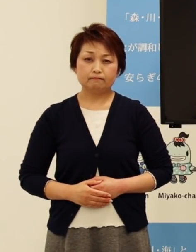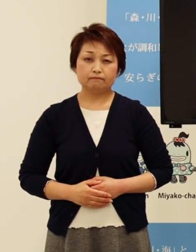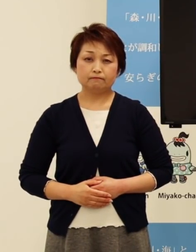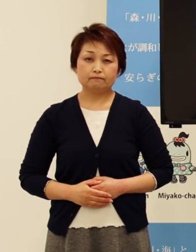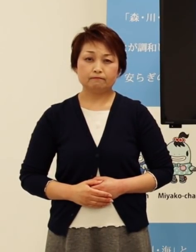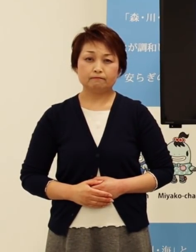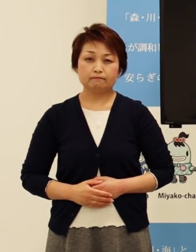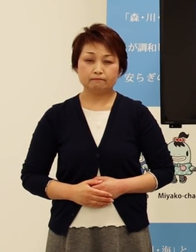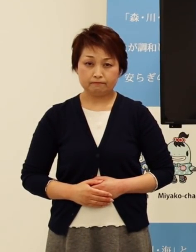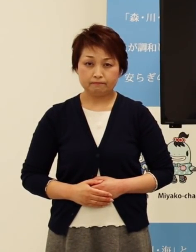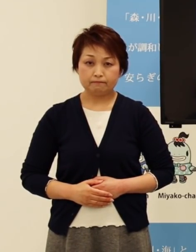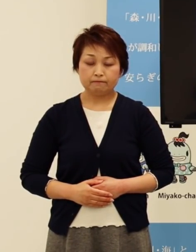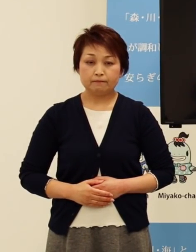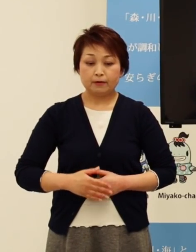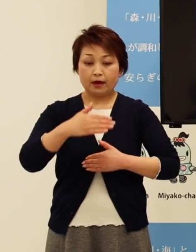密閉、